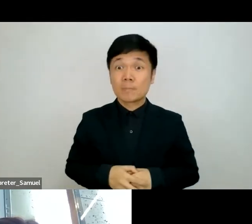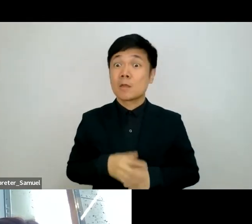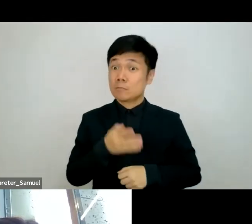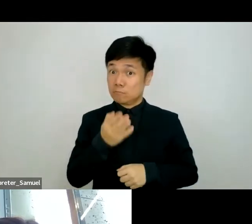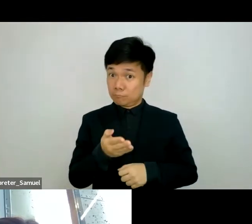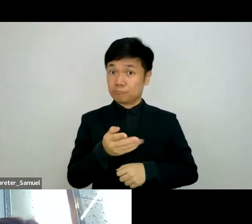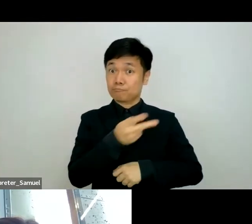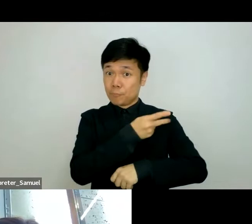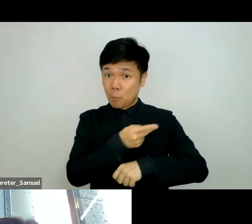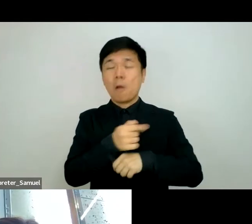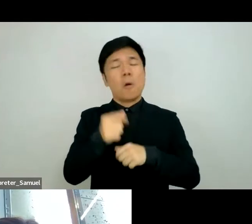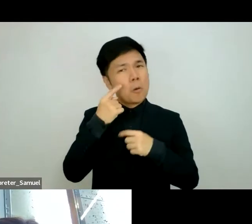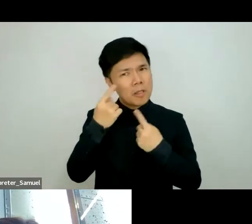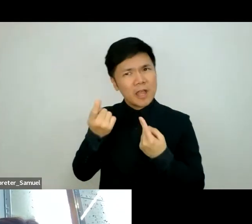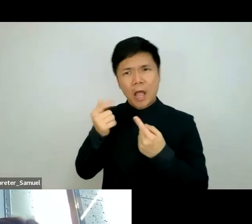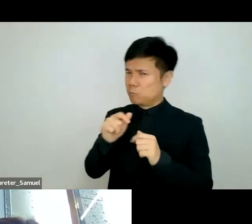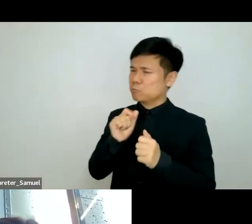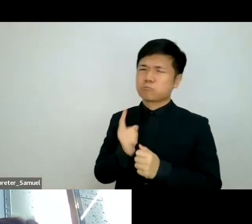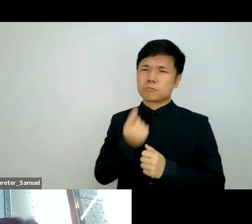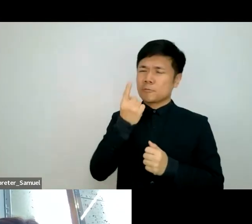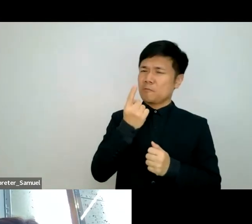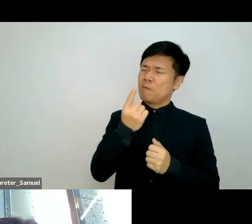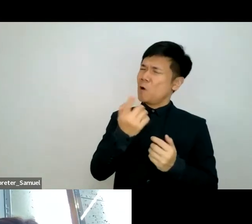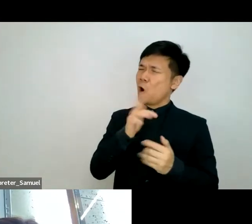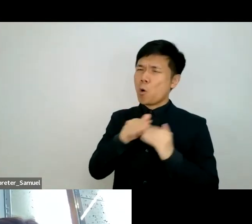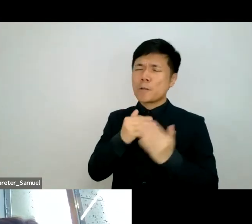handicapées du Népal. Elle est